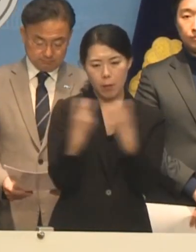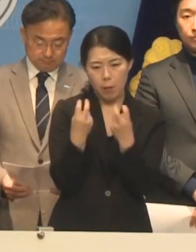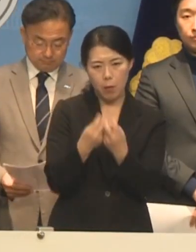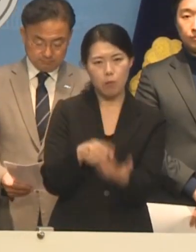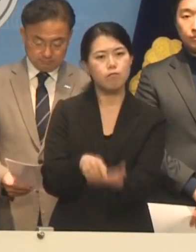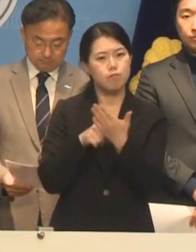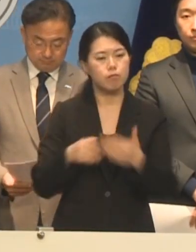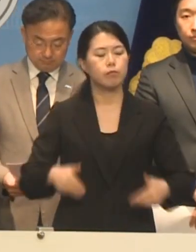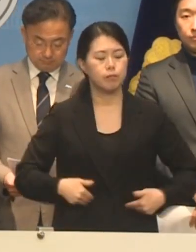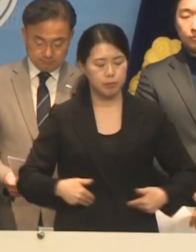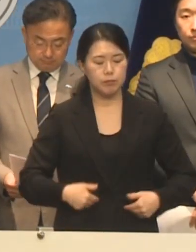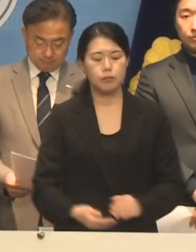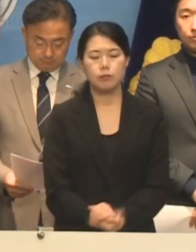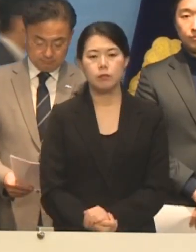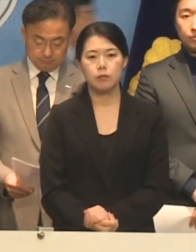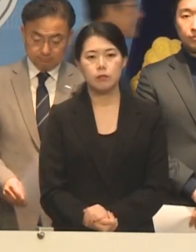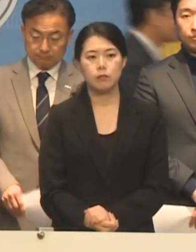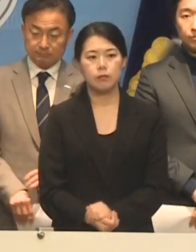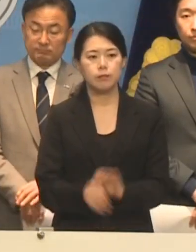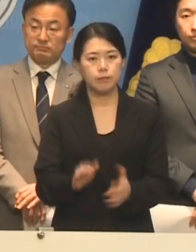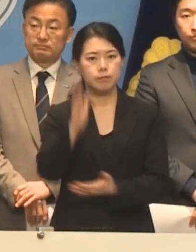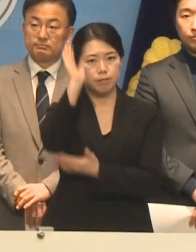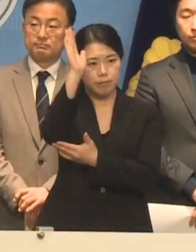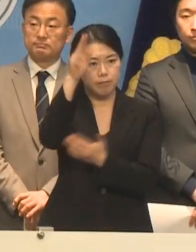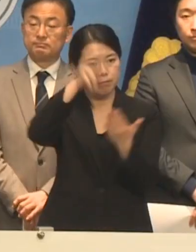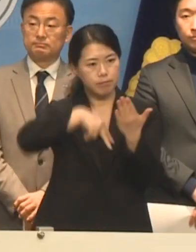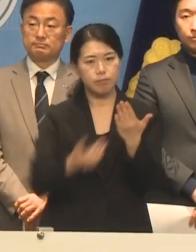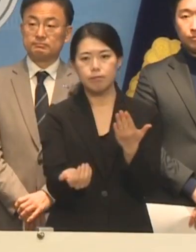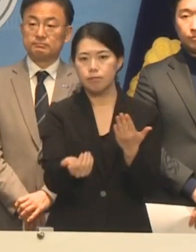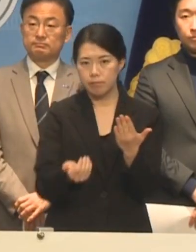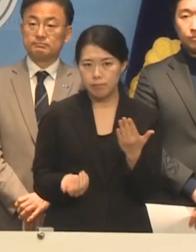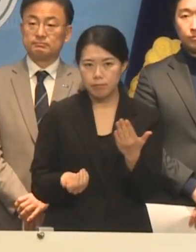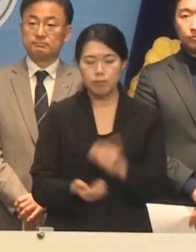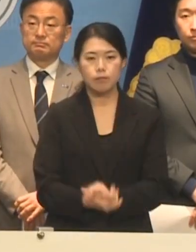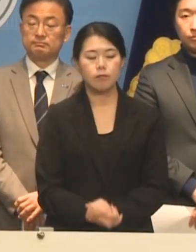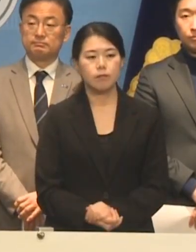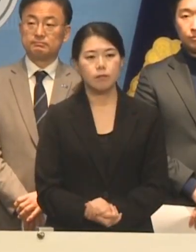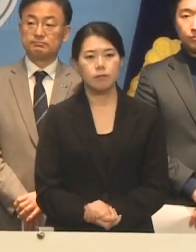합니다. 기자회견문 낭독하기 전에